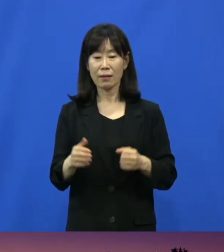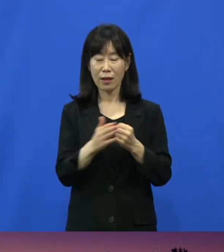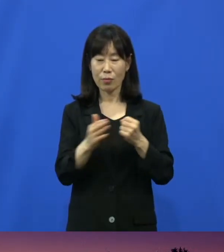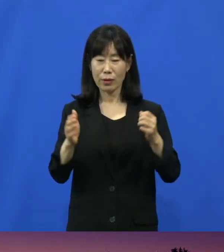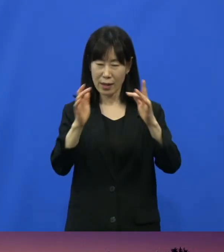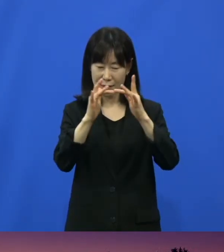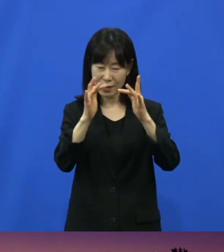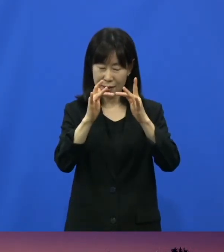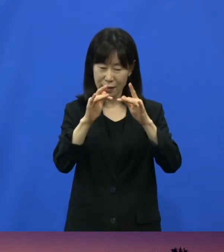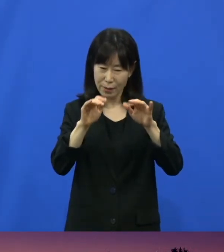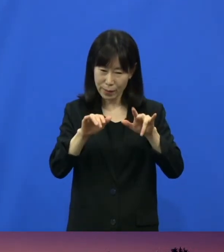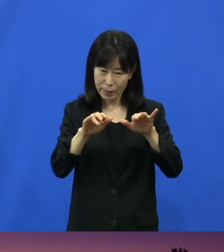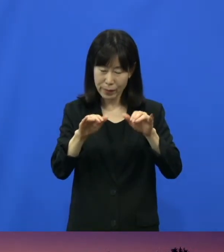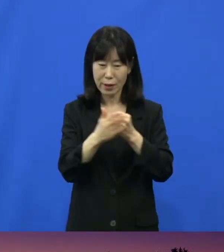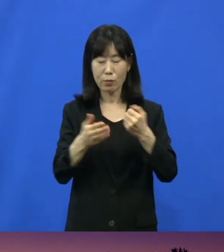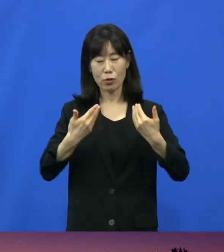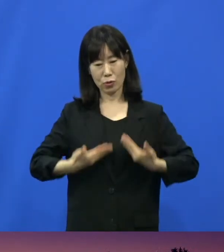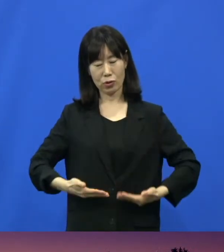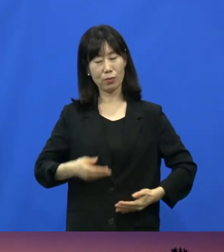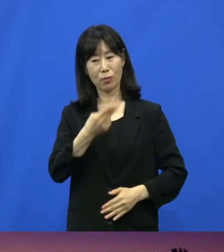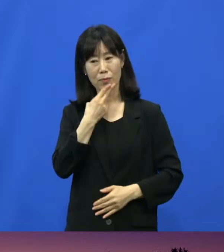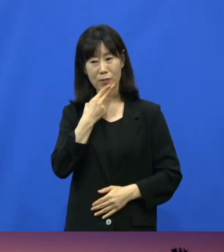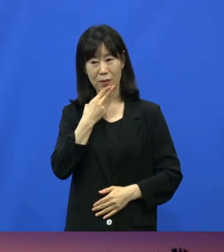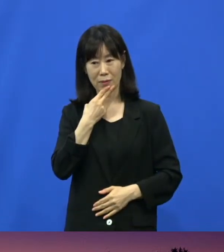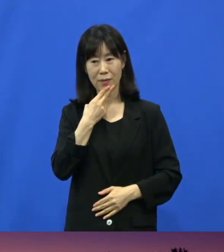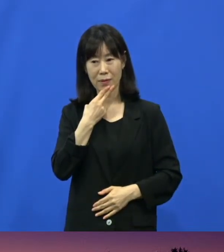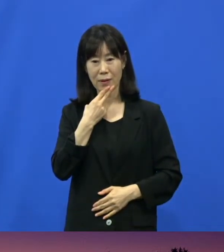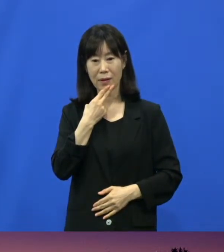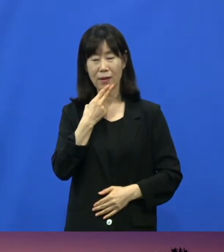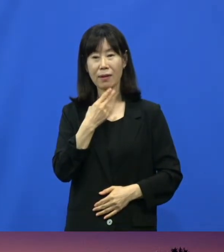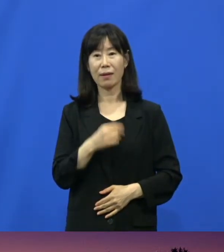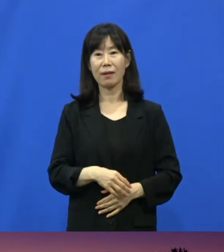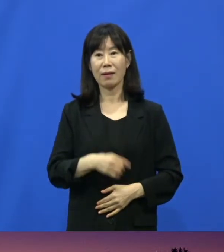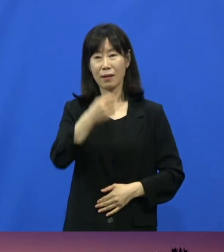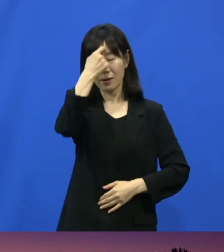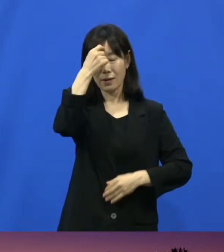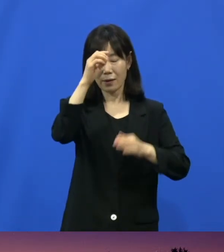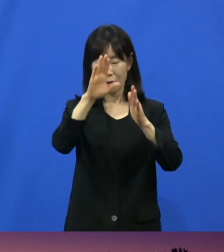그래서 연예인들은 기다릴 줄 몰라요. 기도를 해도 빠른 응답을 원해요.